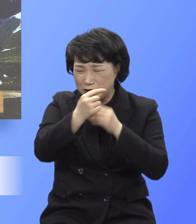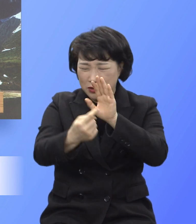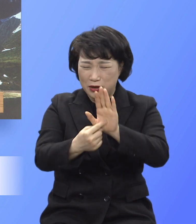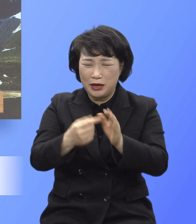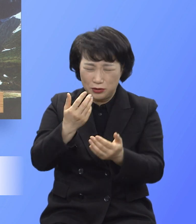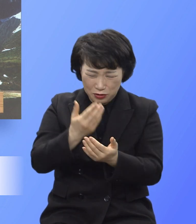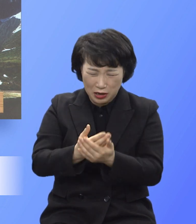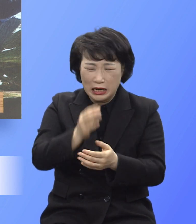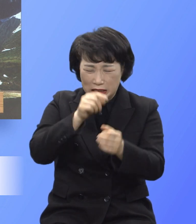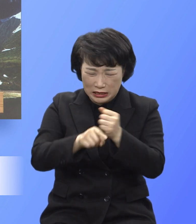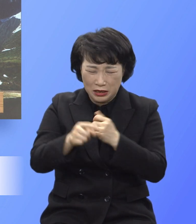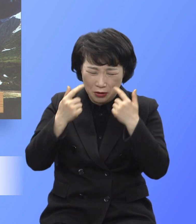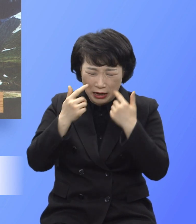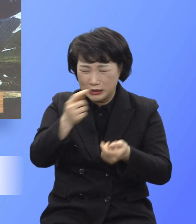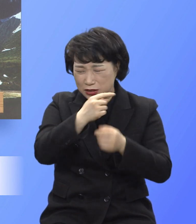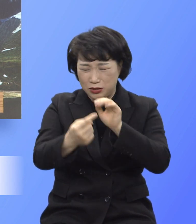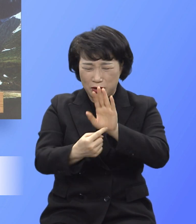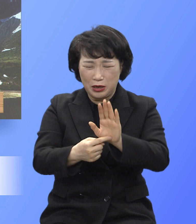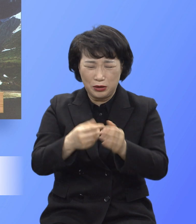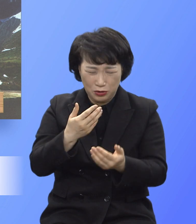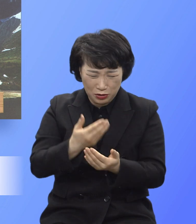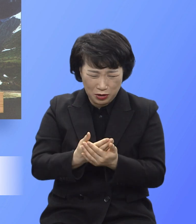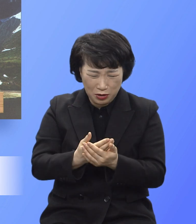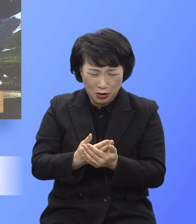확증하시고 진리를 확증하시고